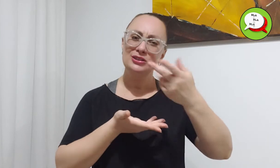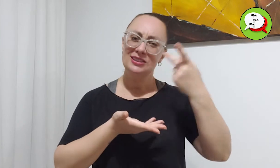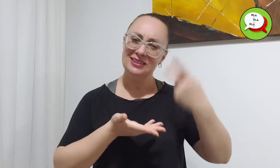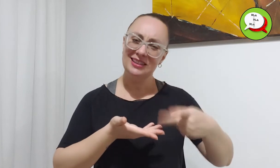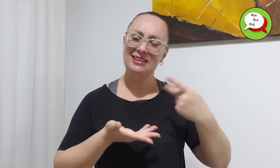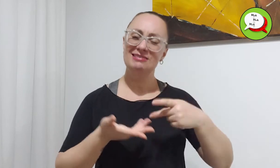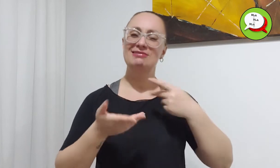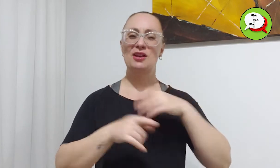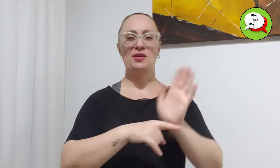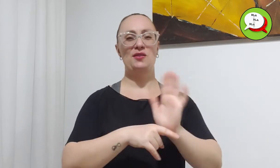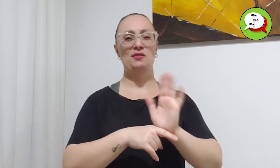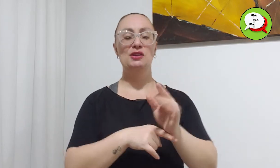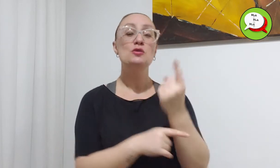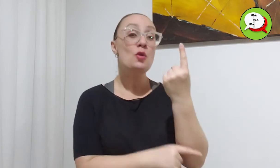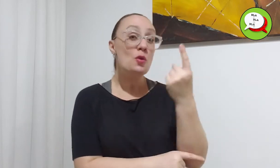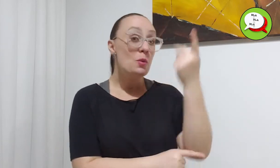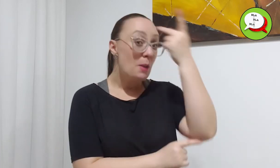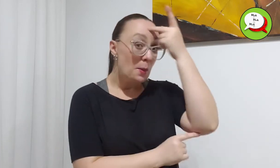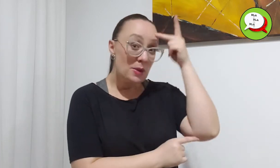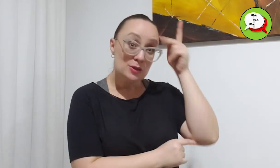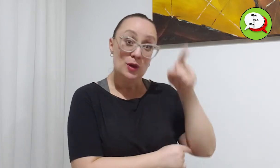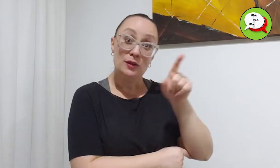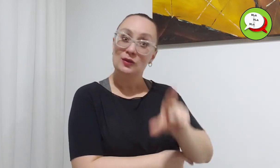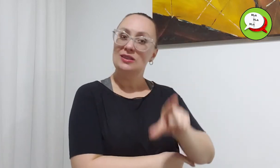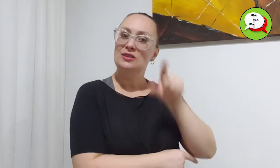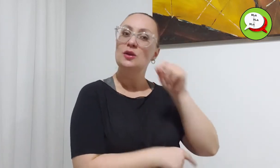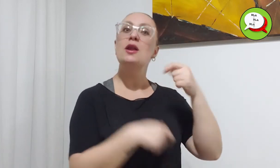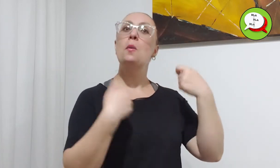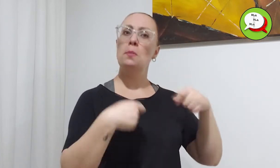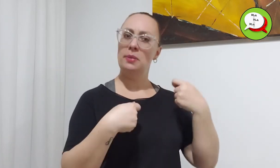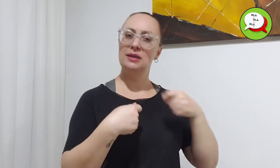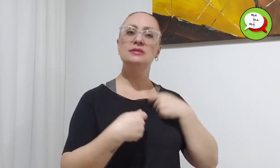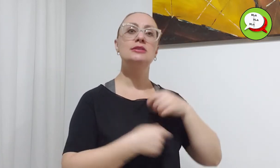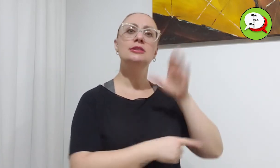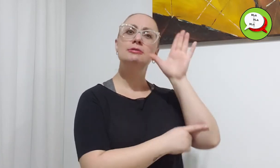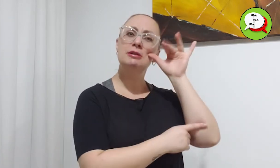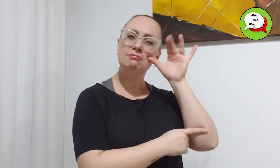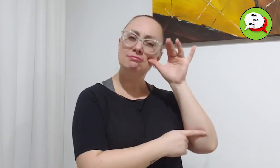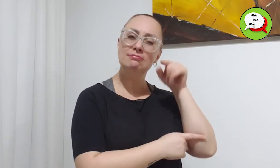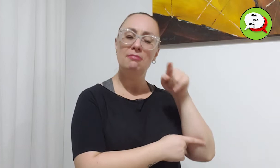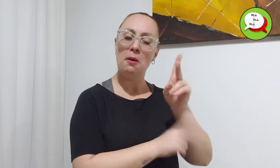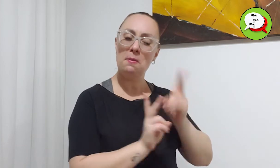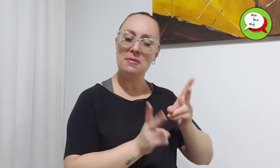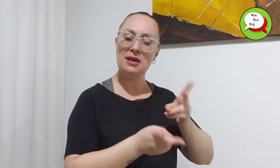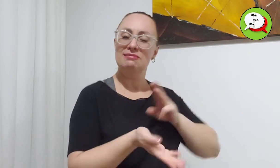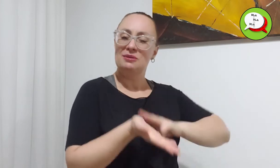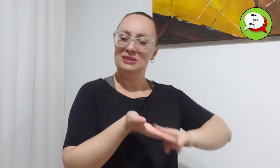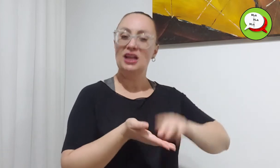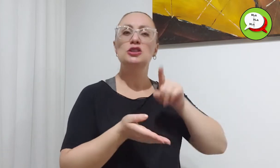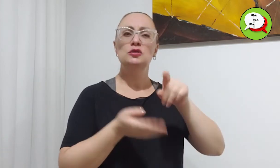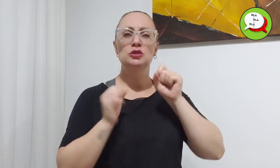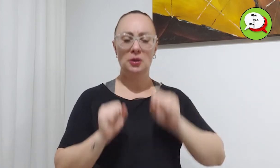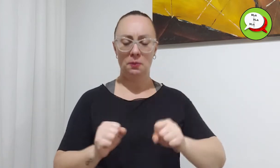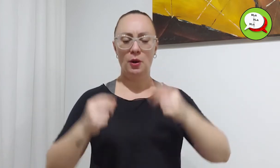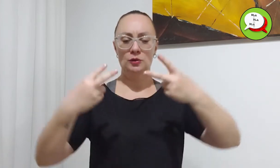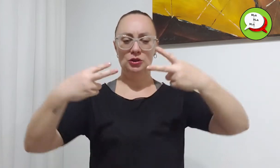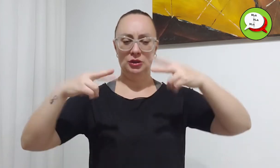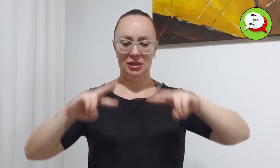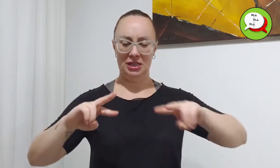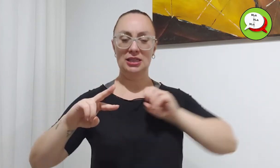colaborar, compartilhe esse vídeo com uma pessoa que você escolheu que precisa receber essa mensagem também. Você